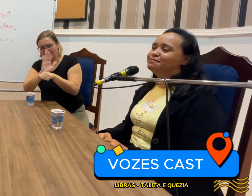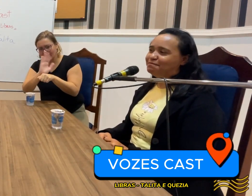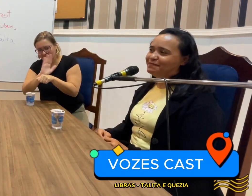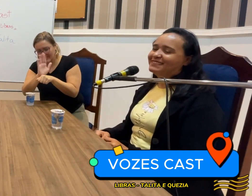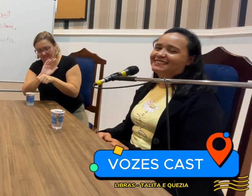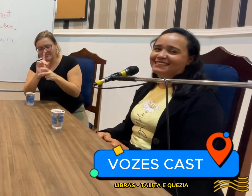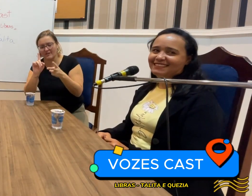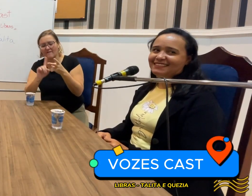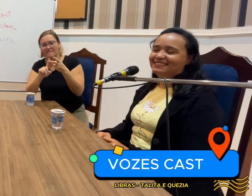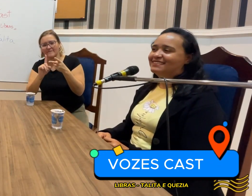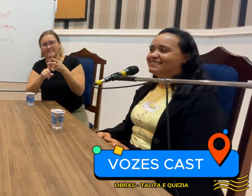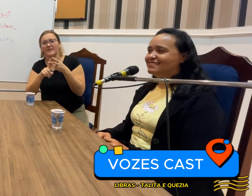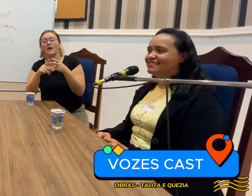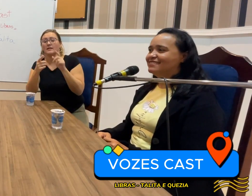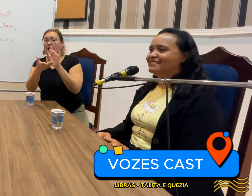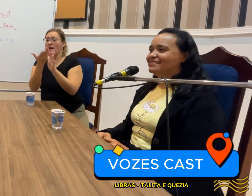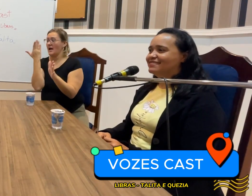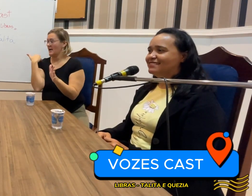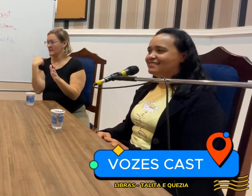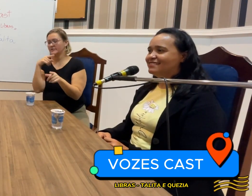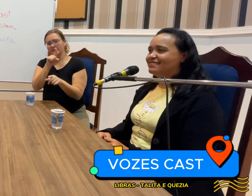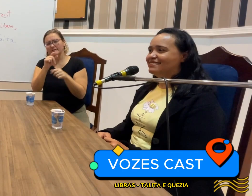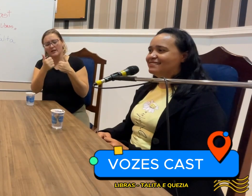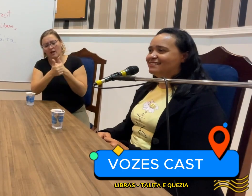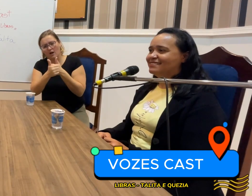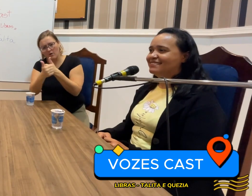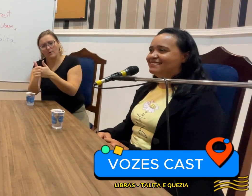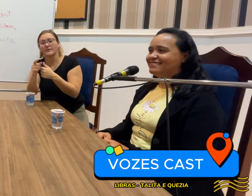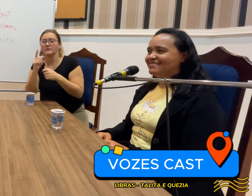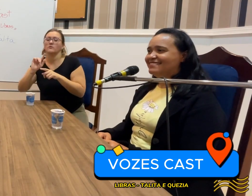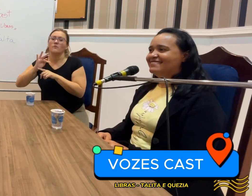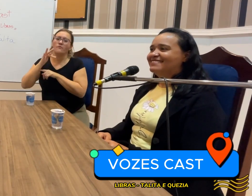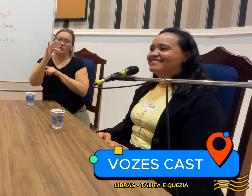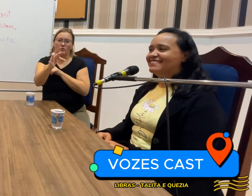gostado. Exatamente, temos vídeos anteriores, acompanhem o nosso e os que virão